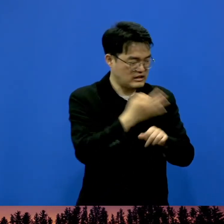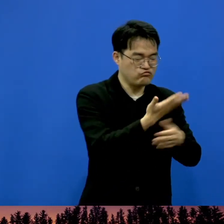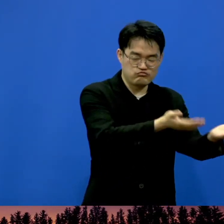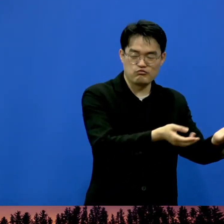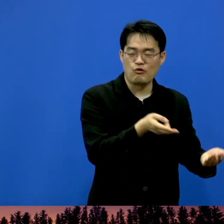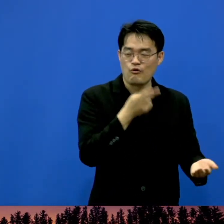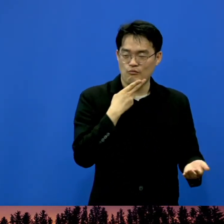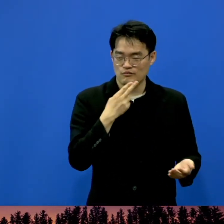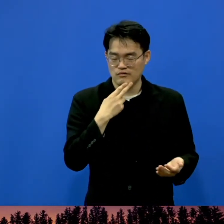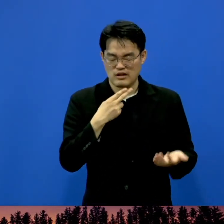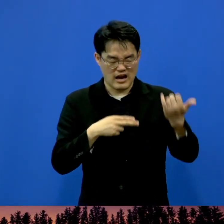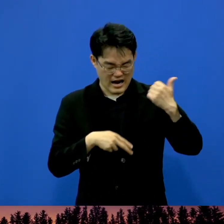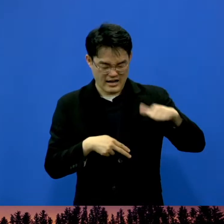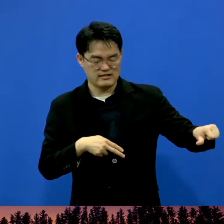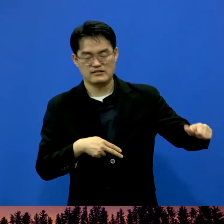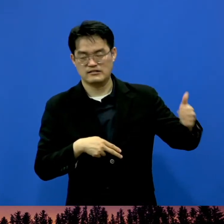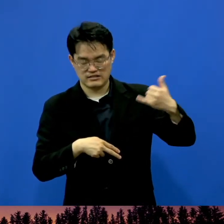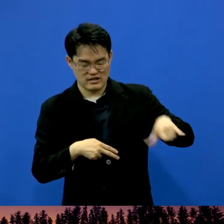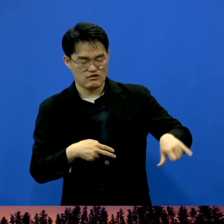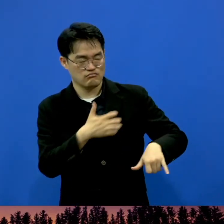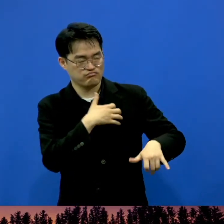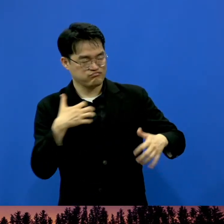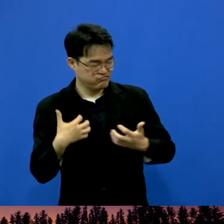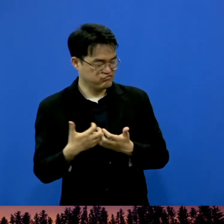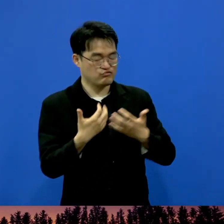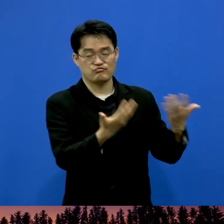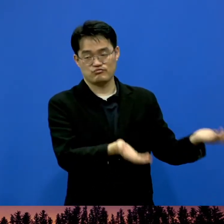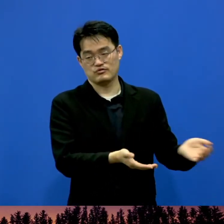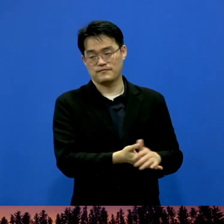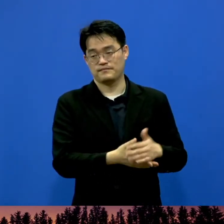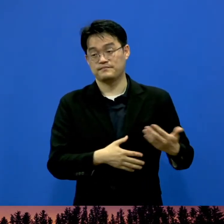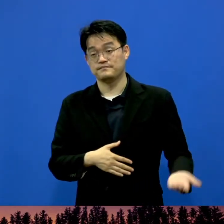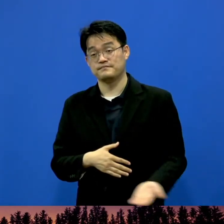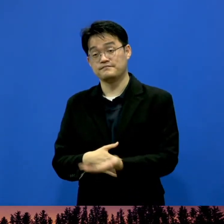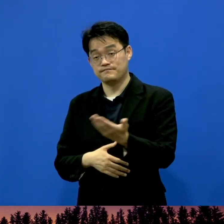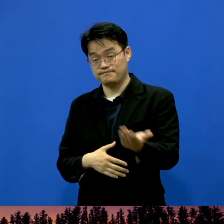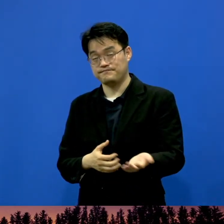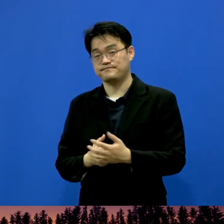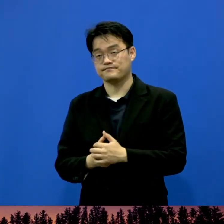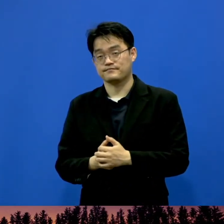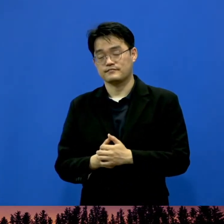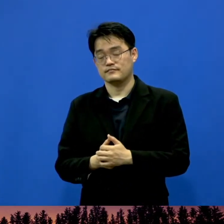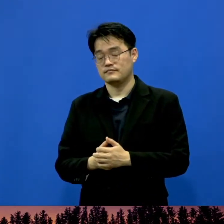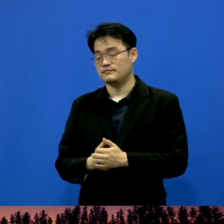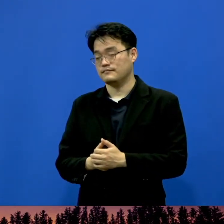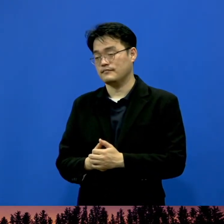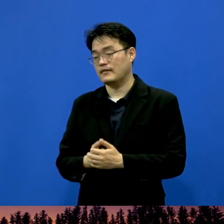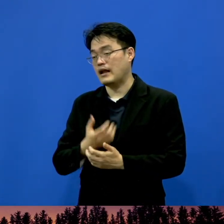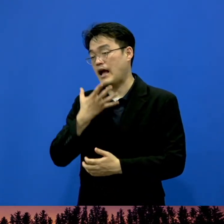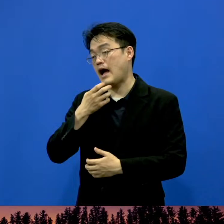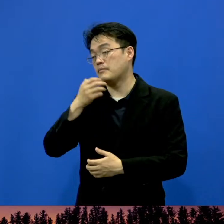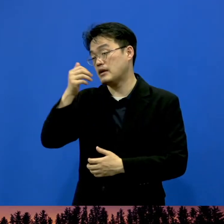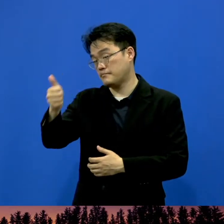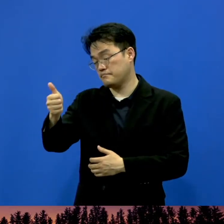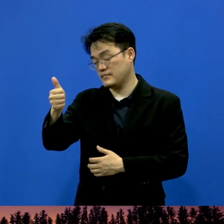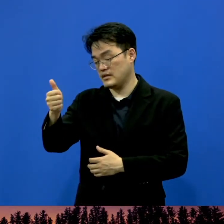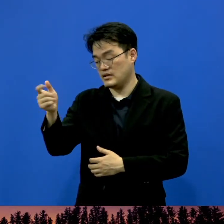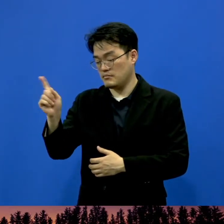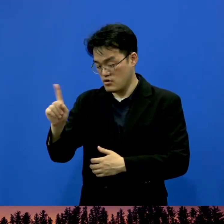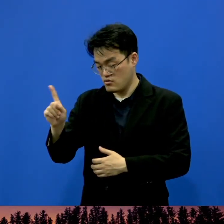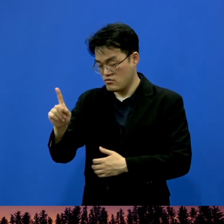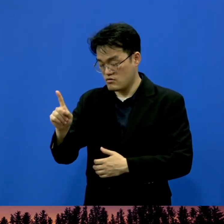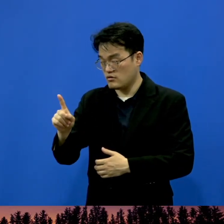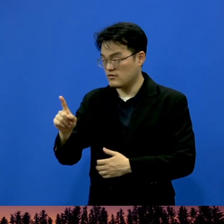바치는 아브라함을 보십시오. 그의 아들을 감추지 않죠. 아버지는 기꺼이 내어놓습니다. 이 아브라함의 희생어린 제물이 초점이